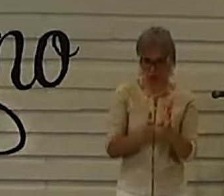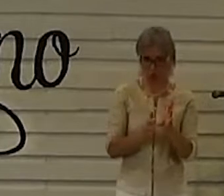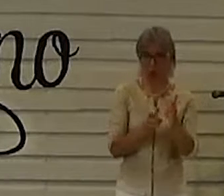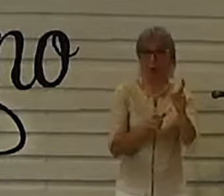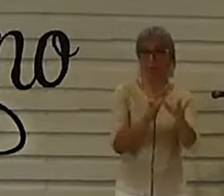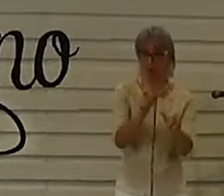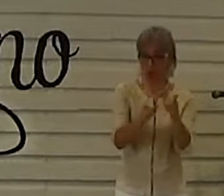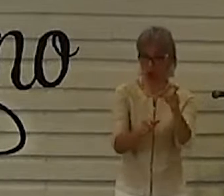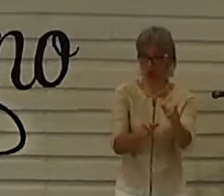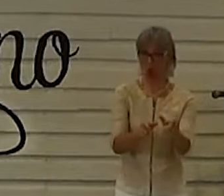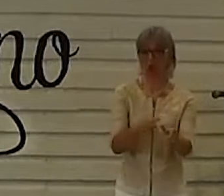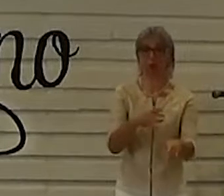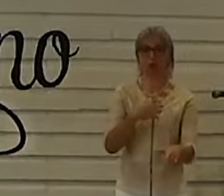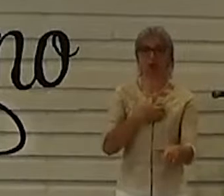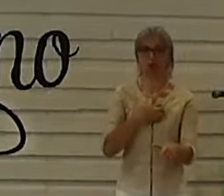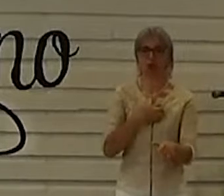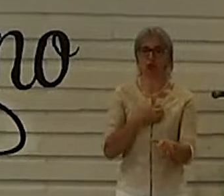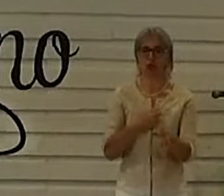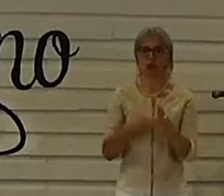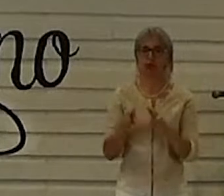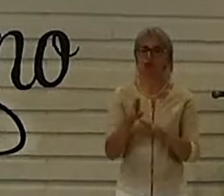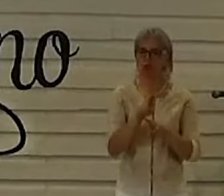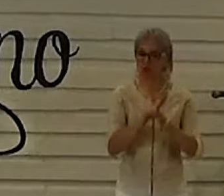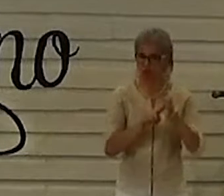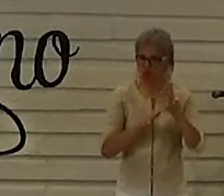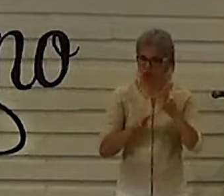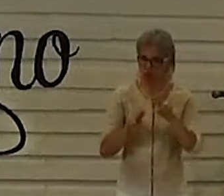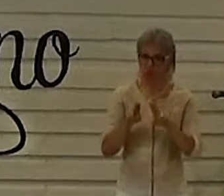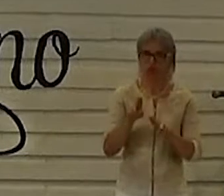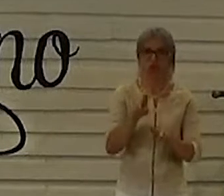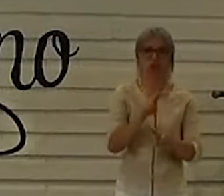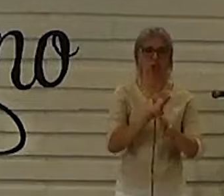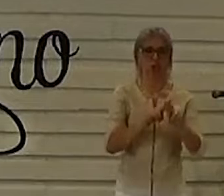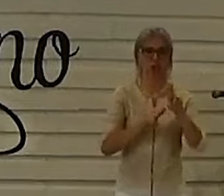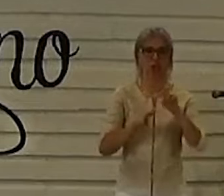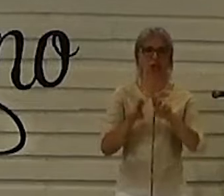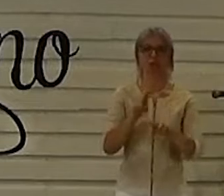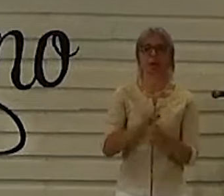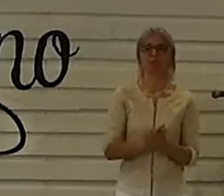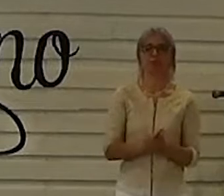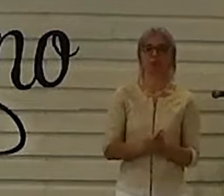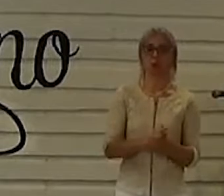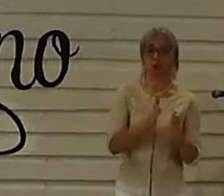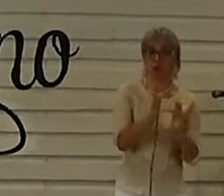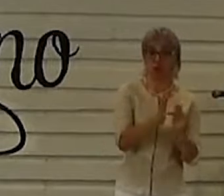Chi vi viene in mente? Gesù, quando ha scelto, è andato da Matteo. Matteo cosa faceva?